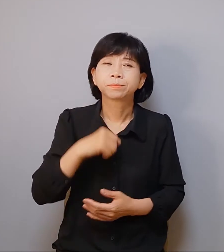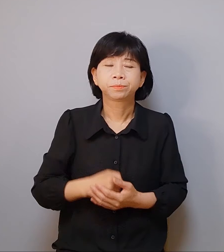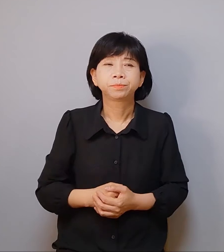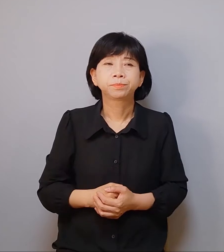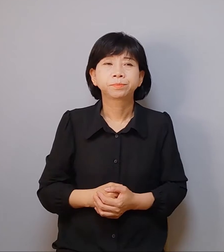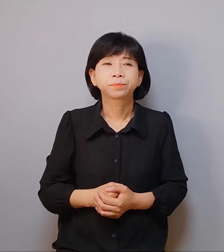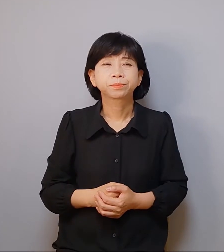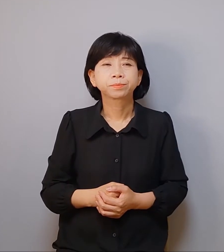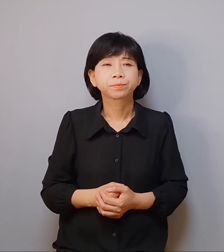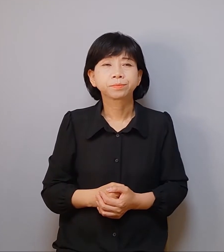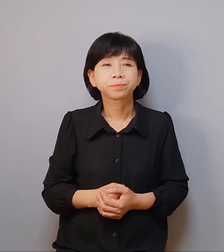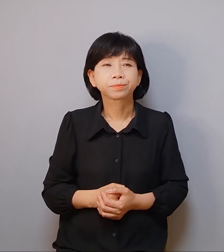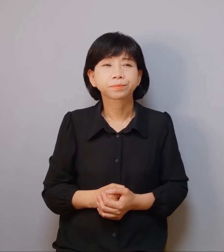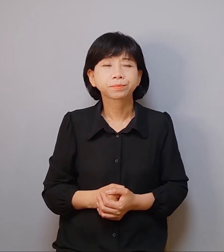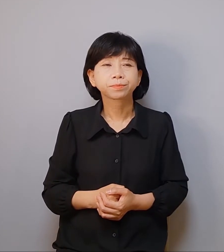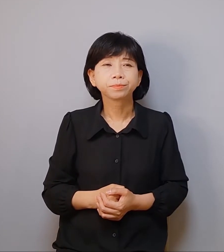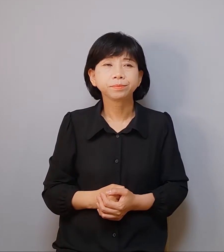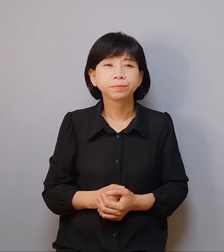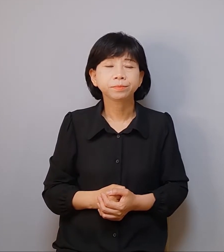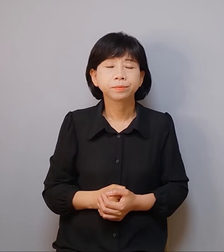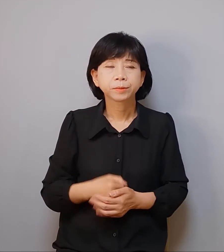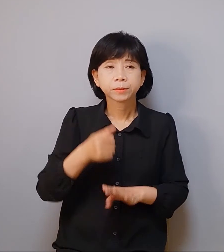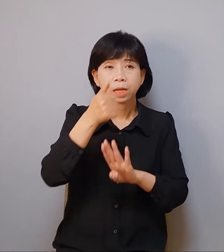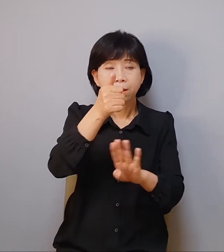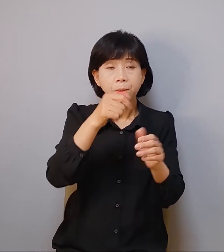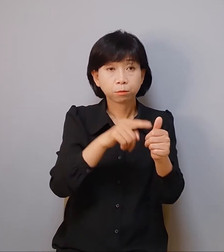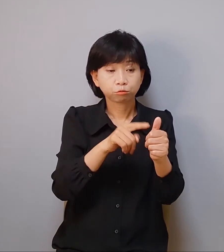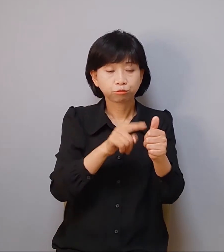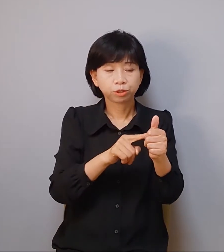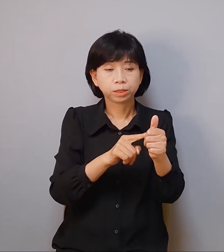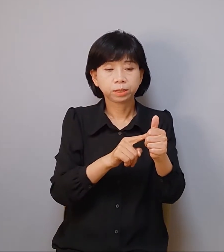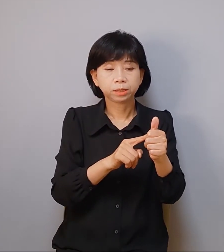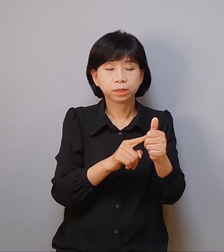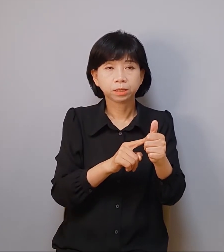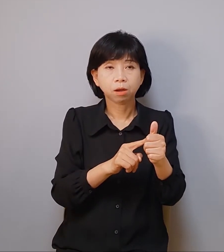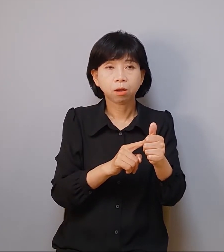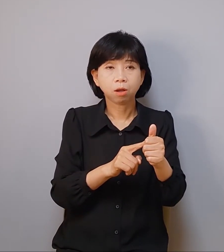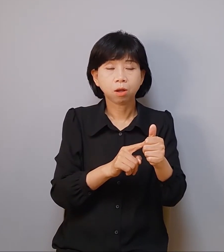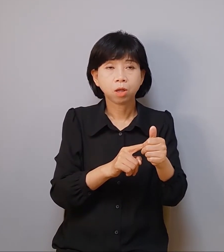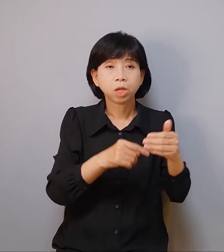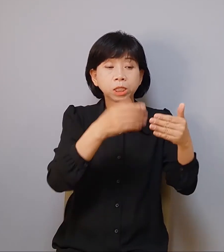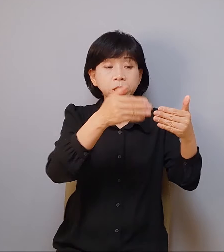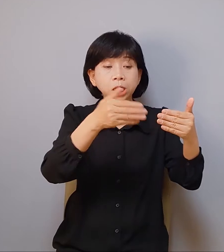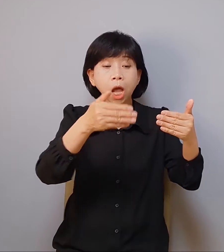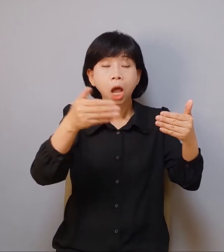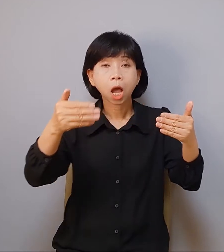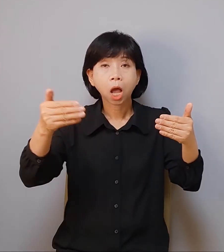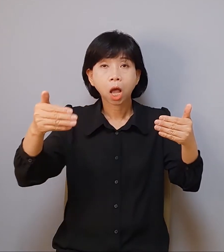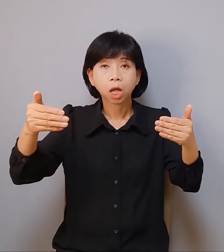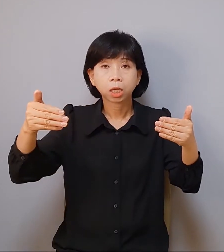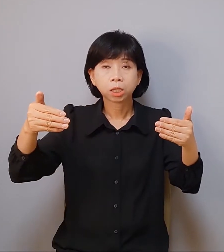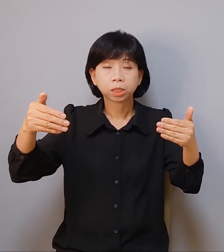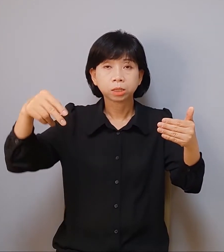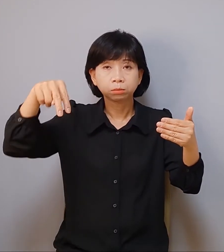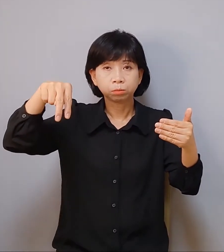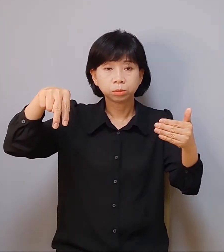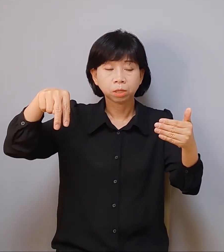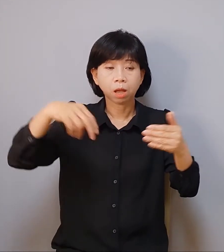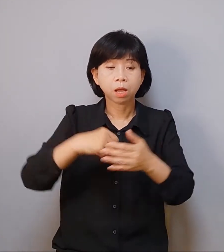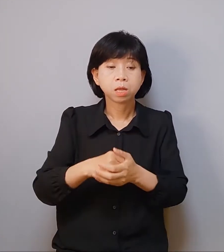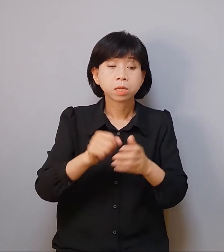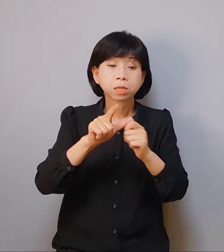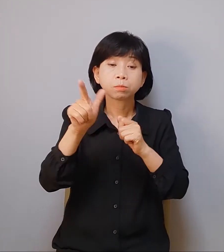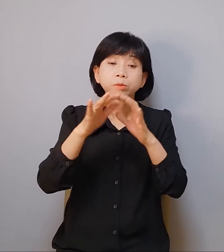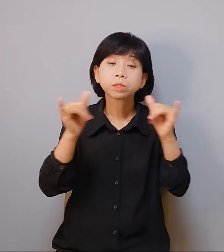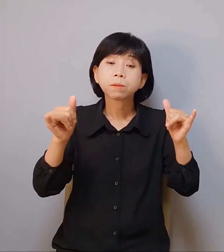아멘. 하박국은 성루에 올라갔습니다. 여러분, 성 안에 사람들이 살고 싶어 해요.